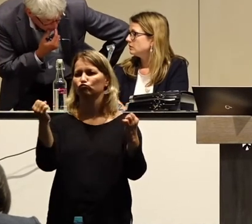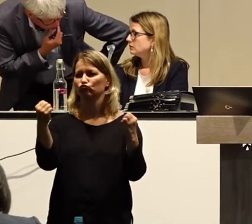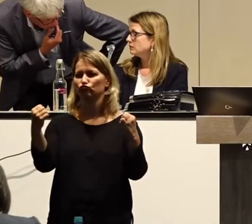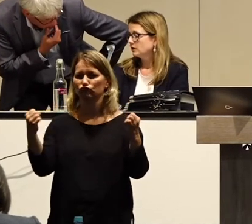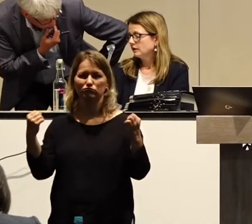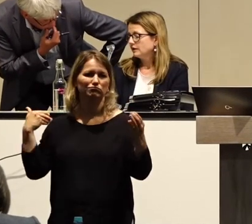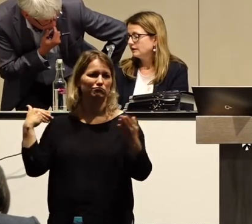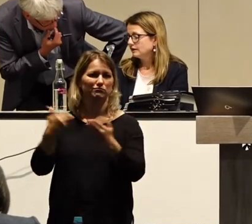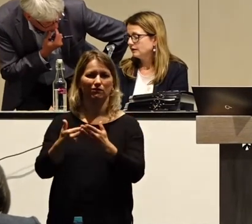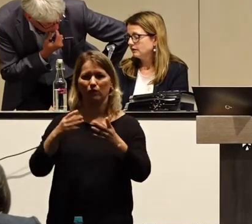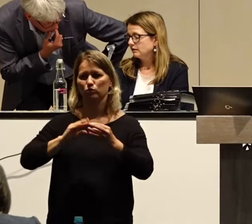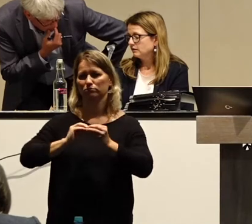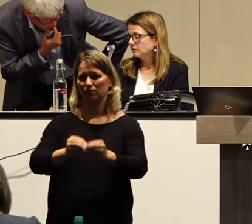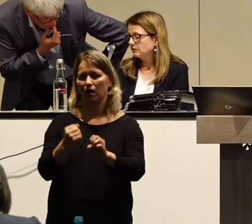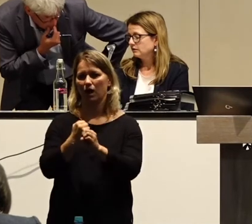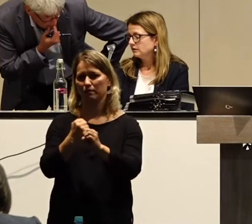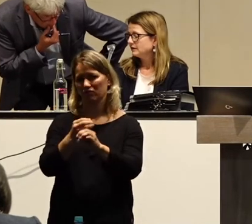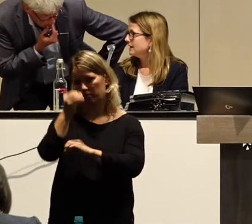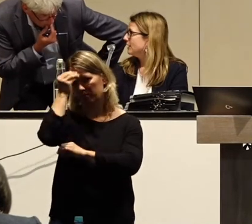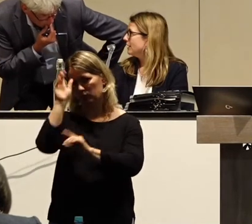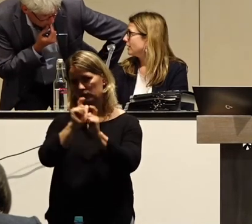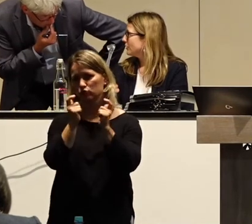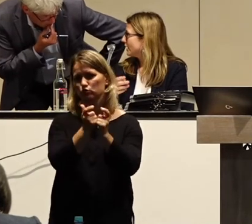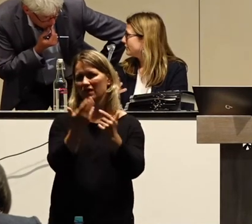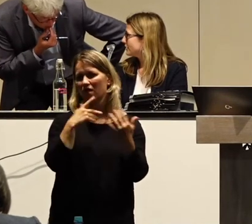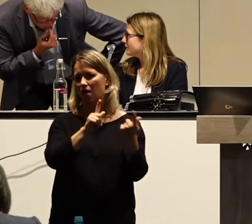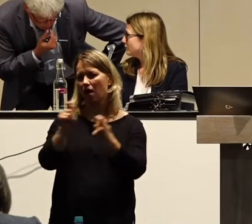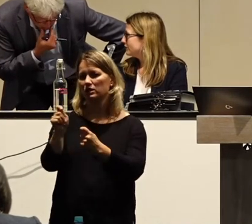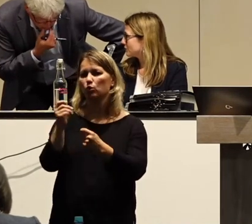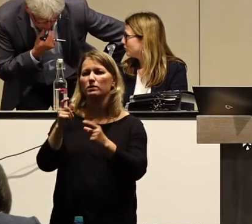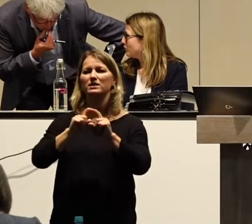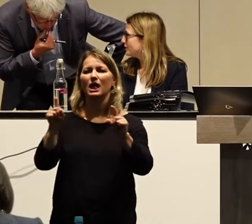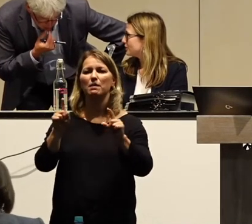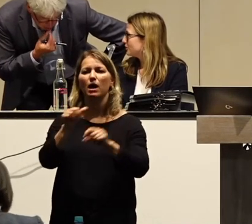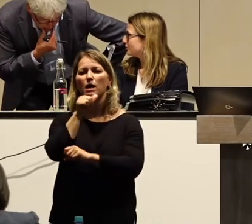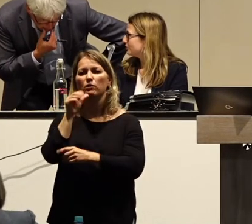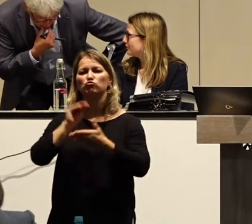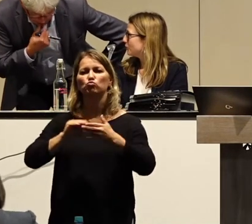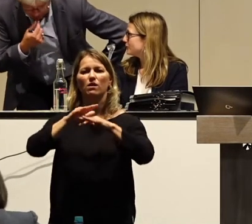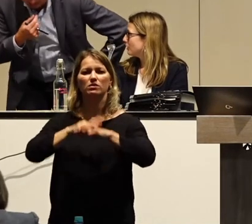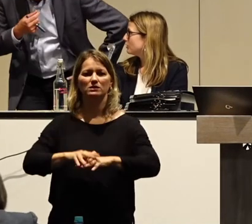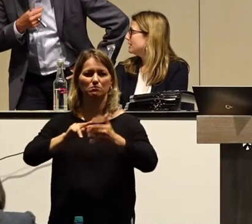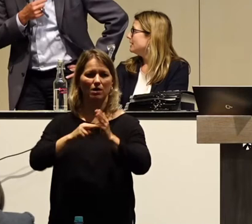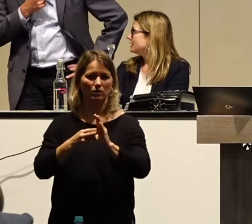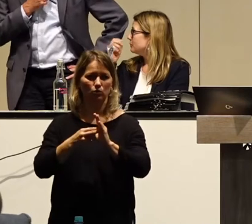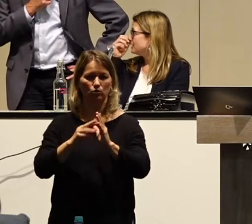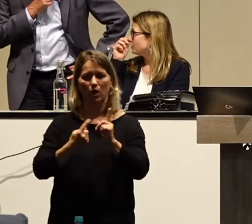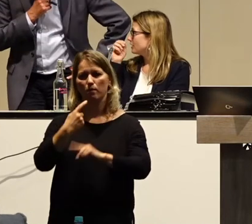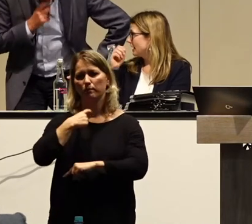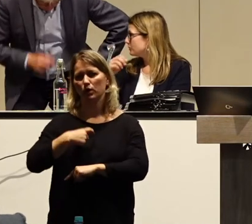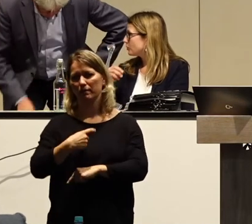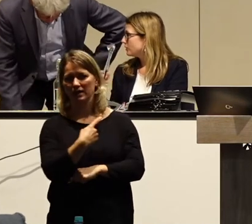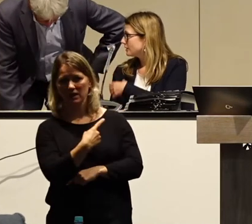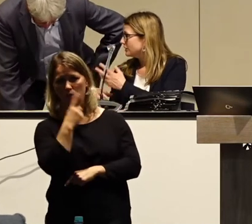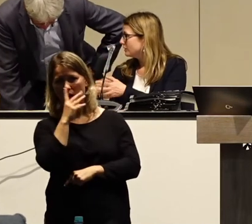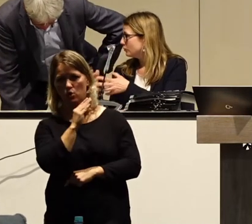konstruktive Arbeit im Bildungsausschuss zu unserem Antrag zum Thema Berufsschulnetzplanung. Und dem Oberbürgermeister möchte ich noch mal